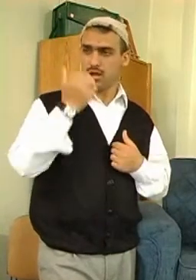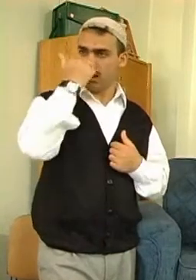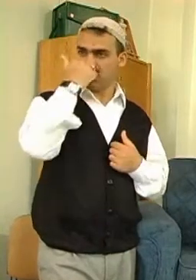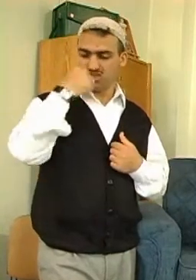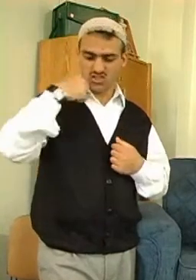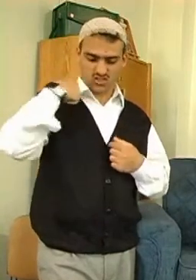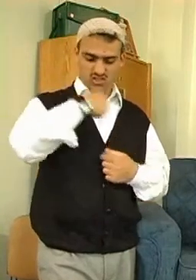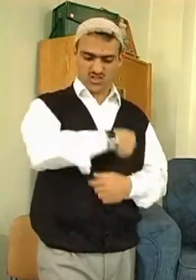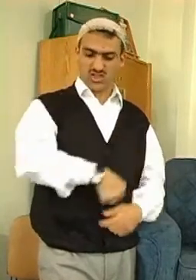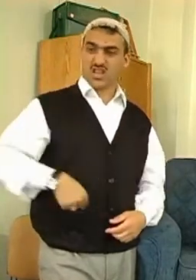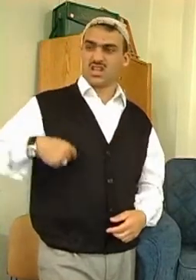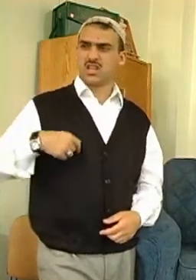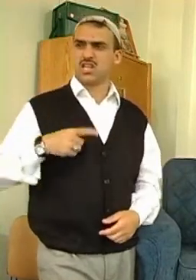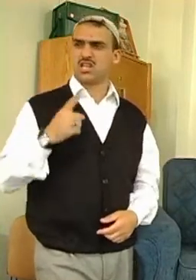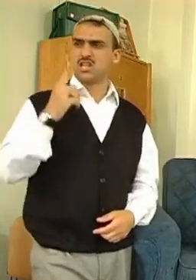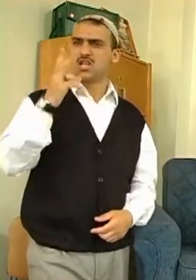caddede